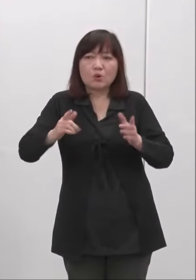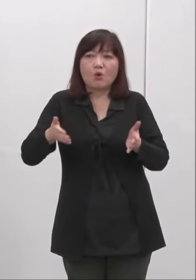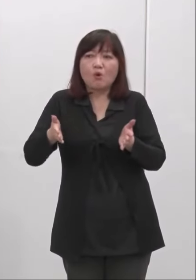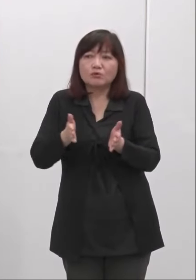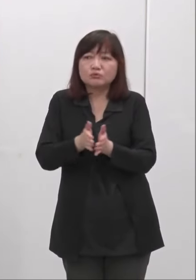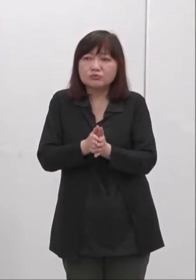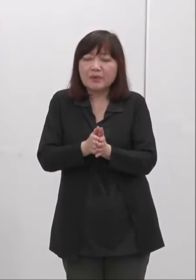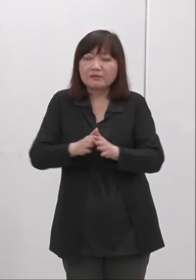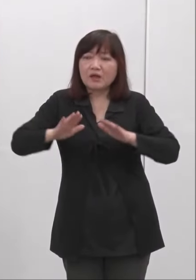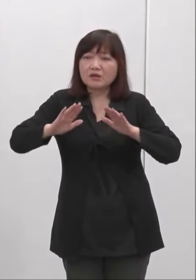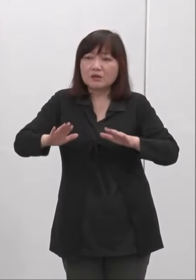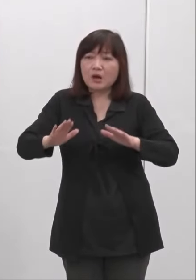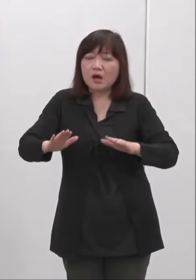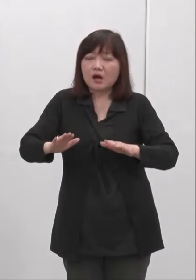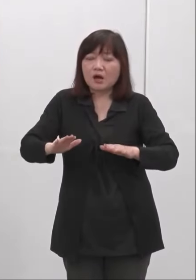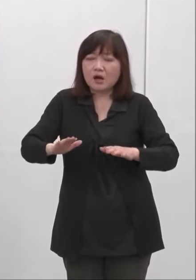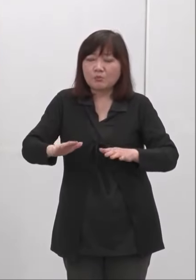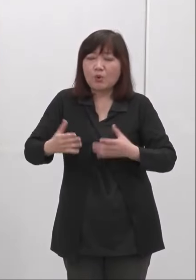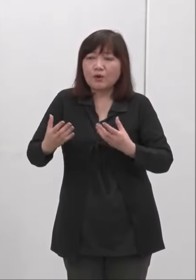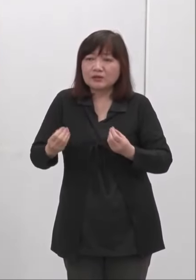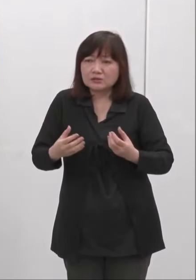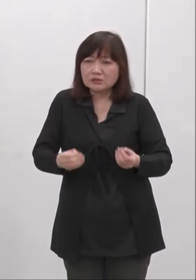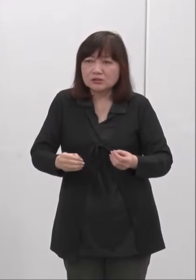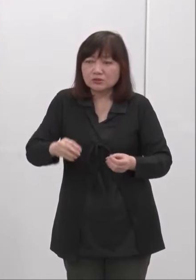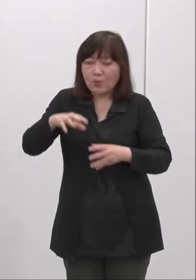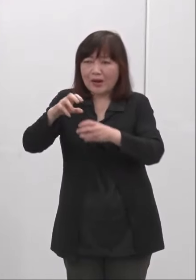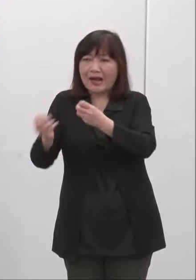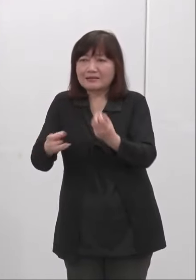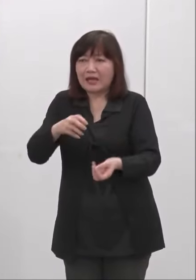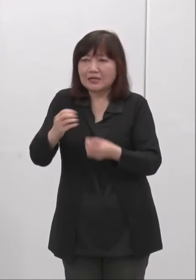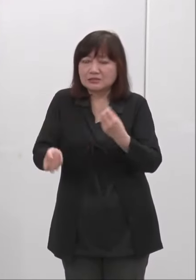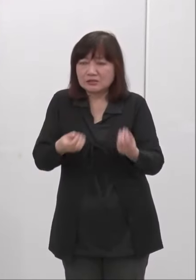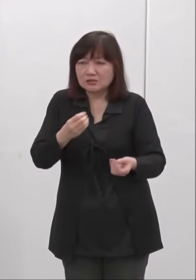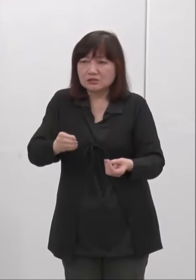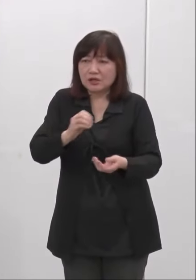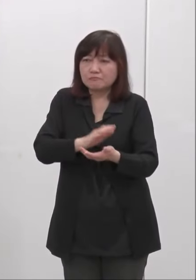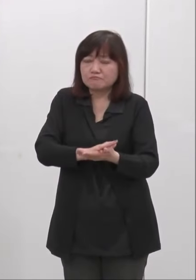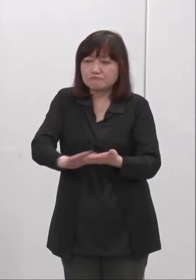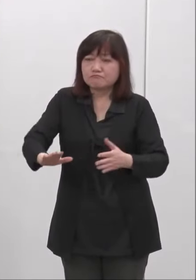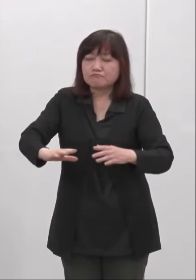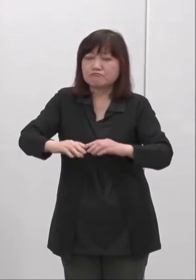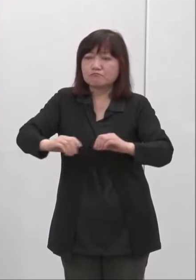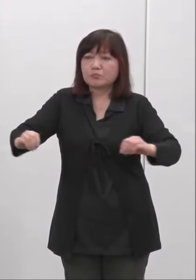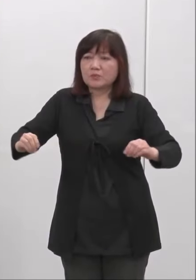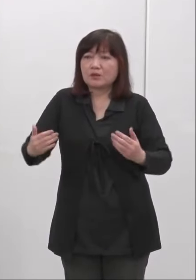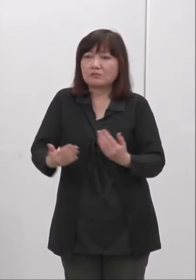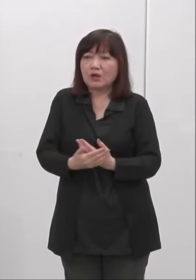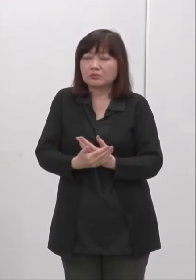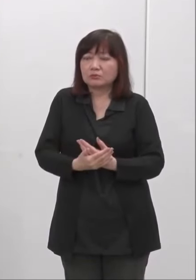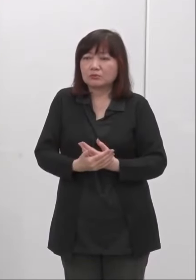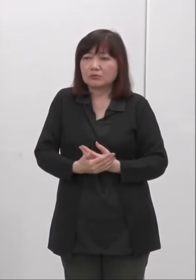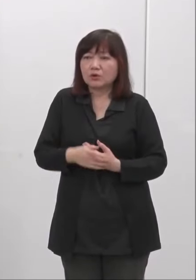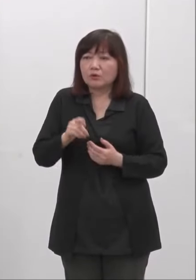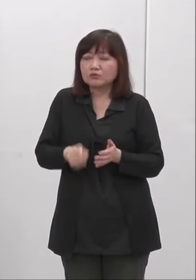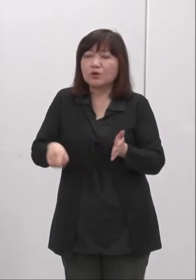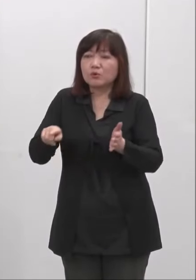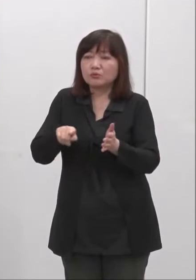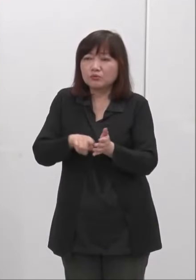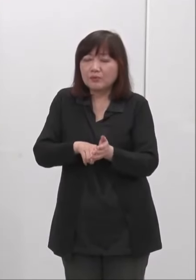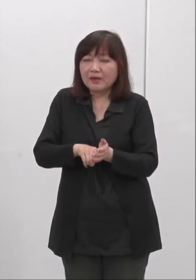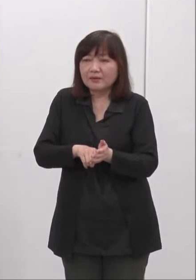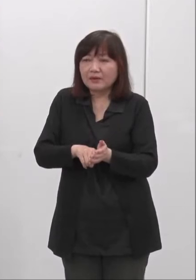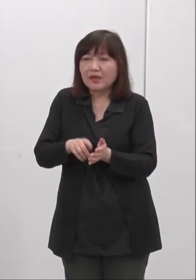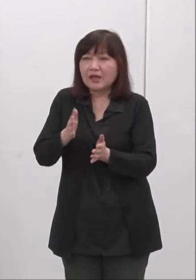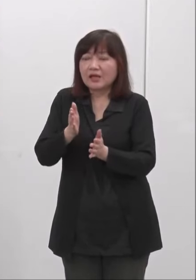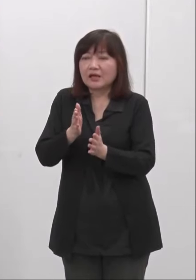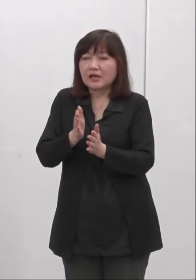丁寧に解体して撤去が基本やと思いますよ。 でそれも含めて再利用できるものは再利用する